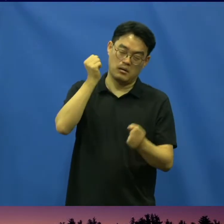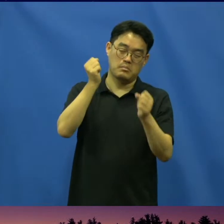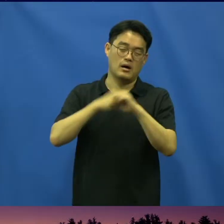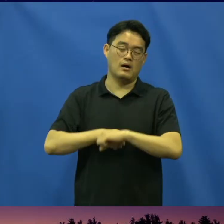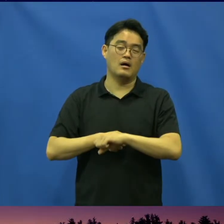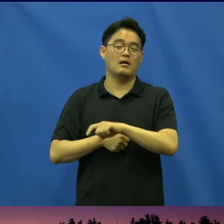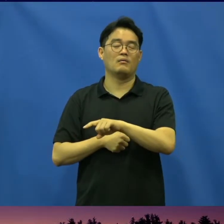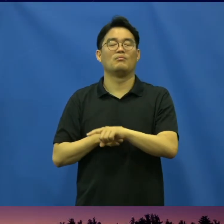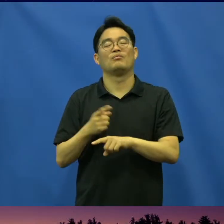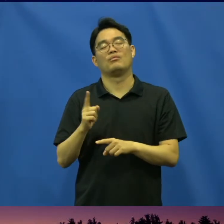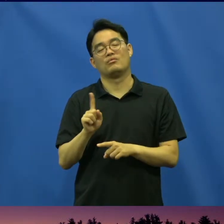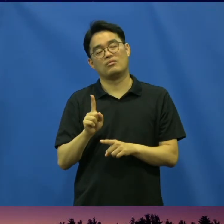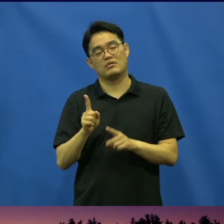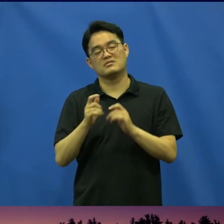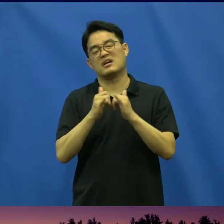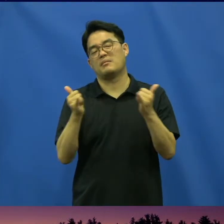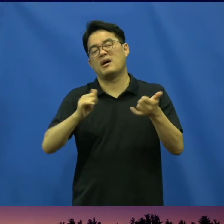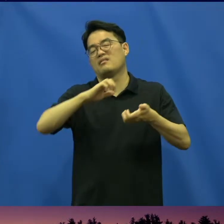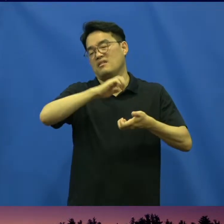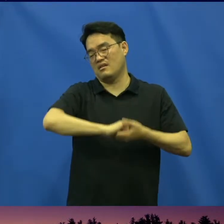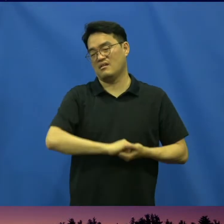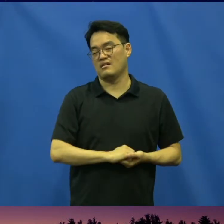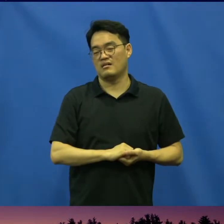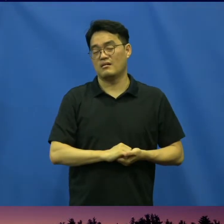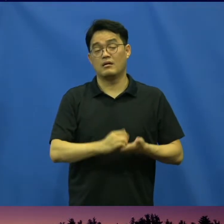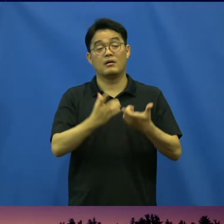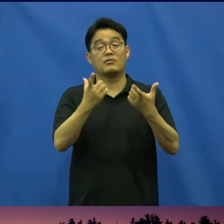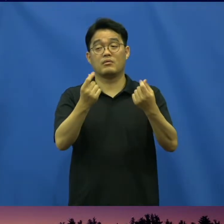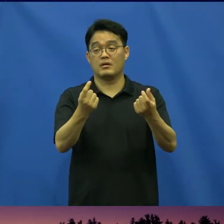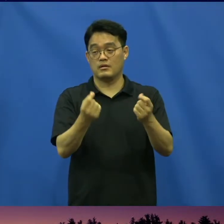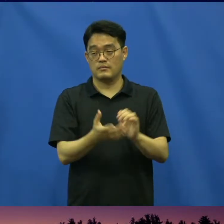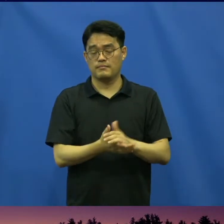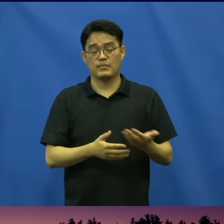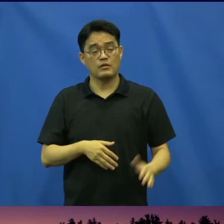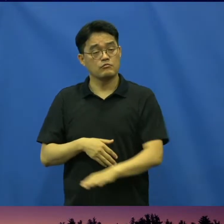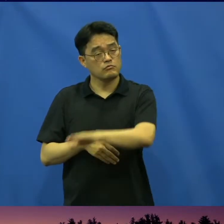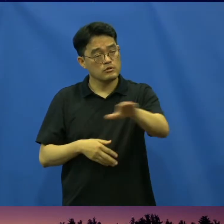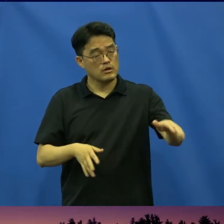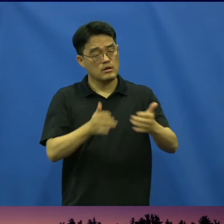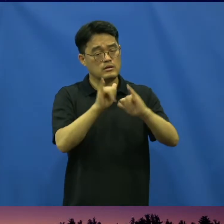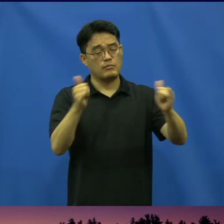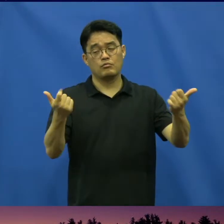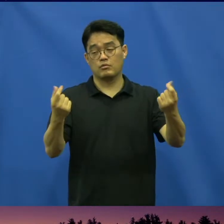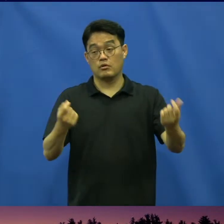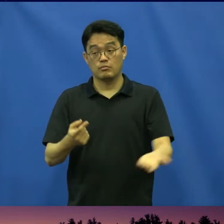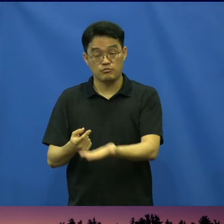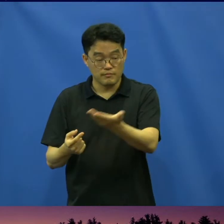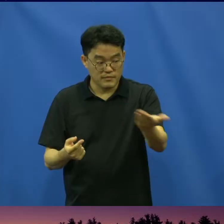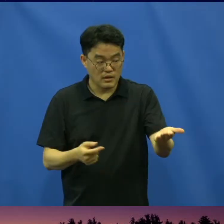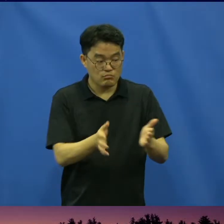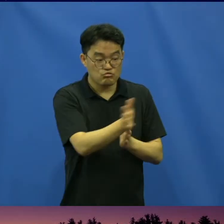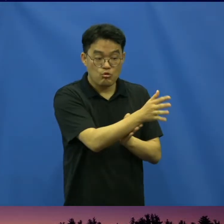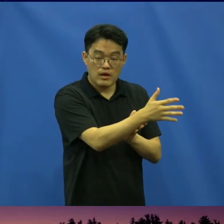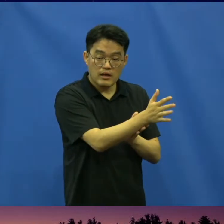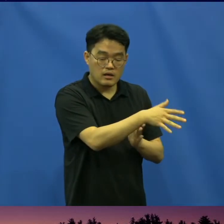날이 그들에게 후련히 임하면 거기에 걸린다는 거예요. 여러분, 물고기가 그물에 걸린다. 새가 올무에 걸린다.